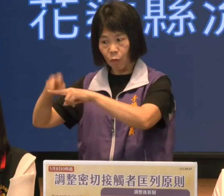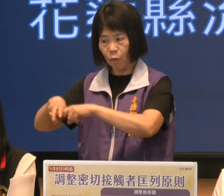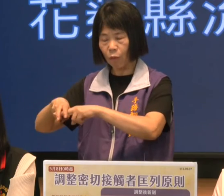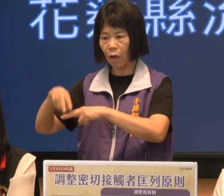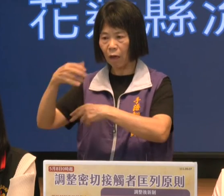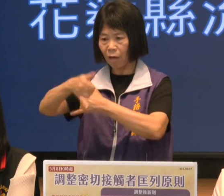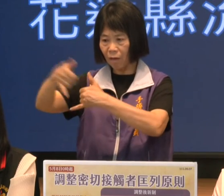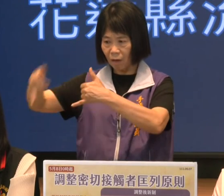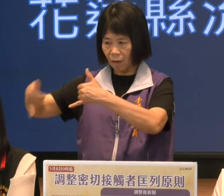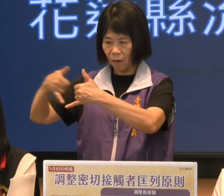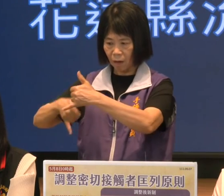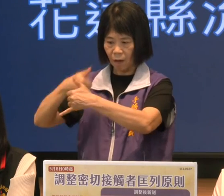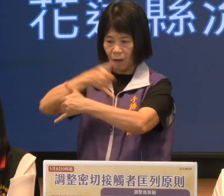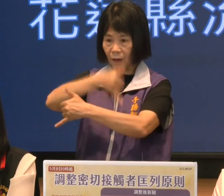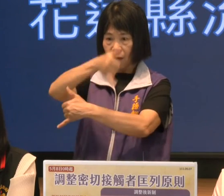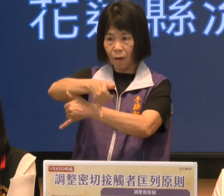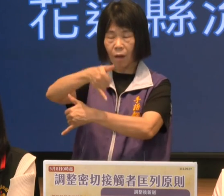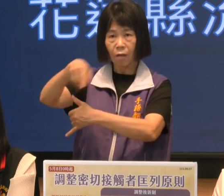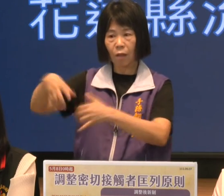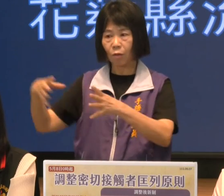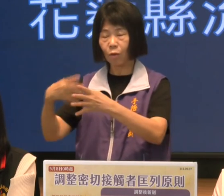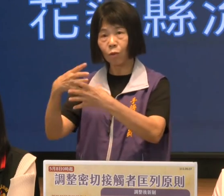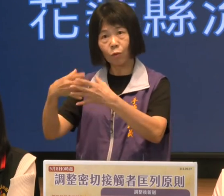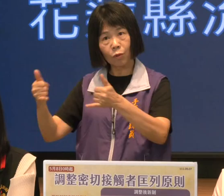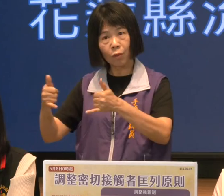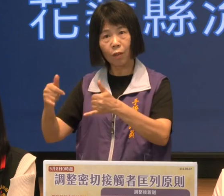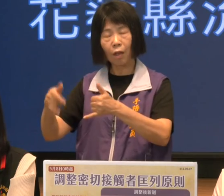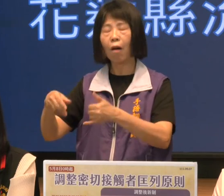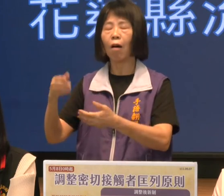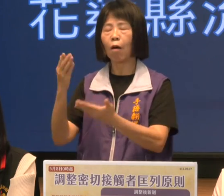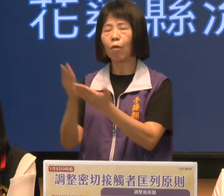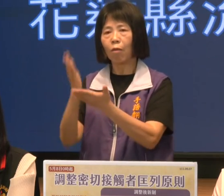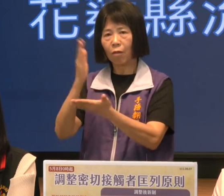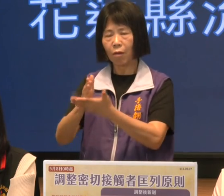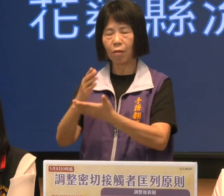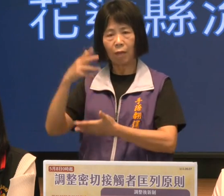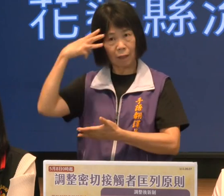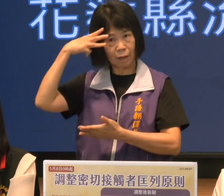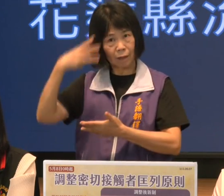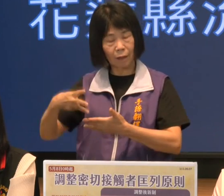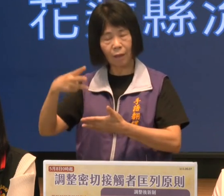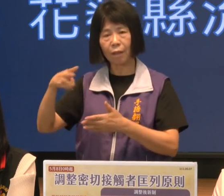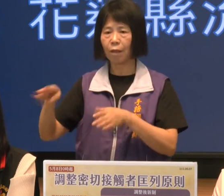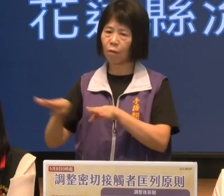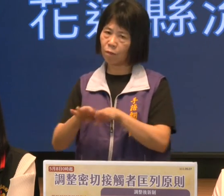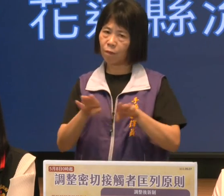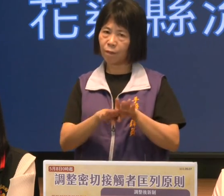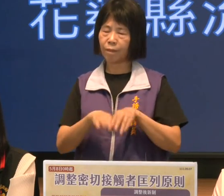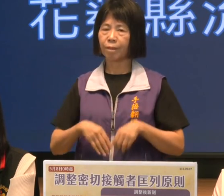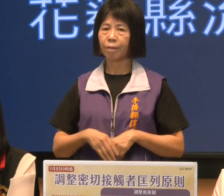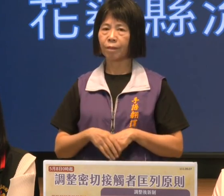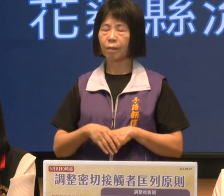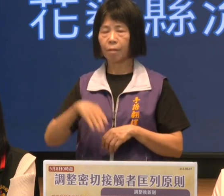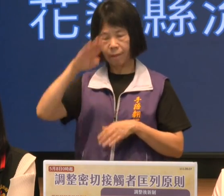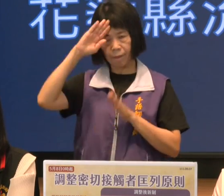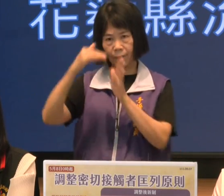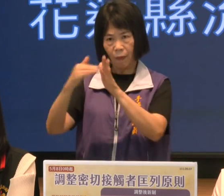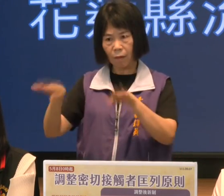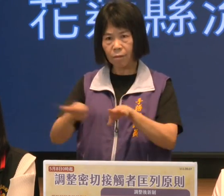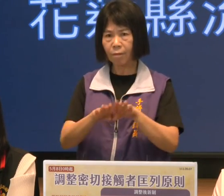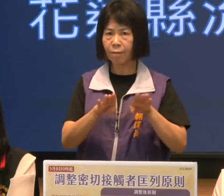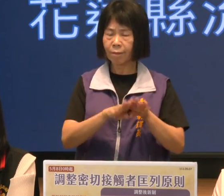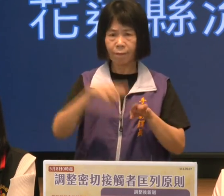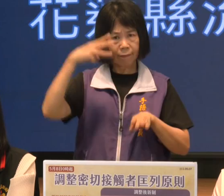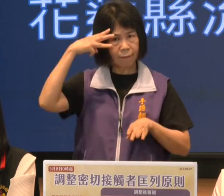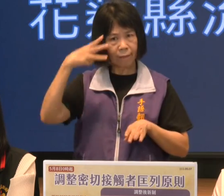诊个案座位的9公格的同学，然后实施的是3天的防疫假。那至于这3天的防疫